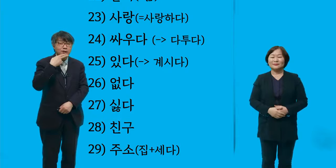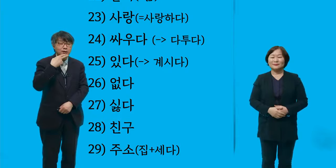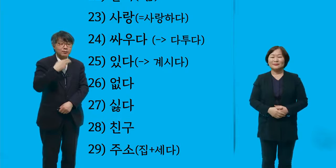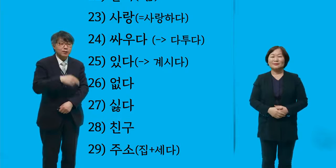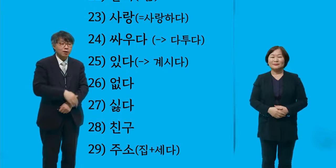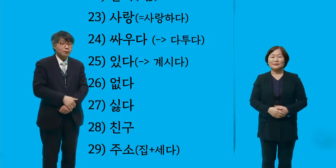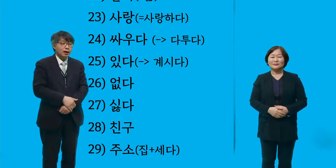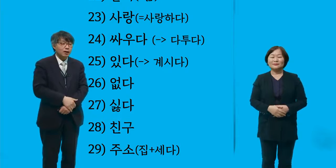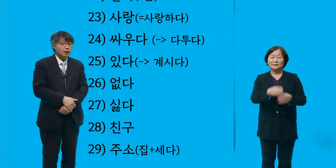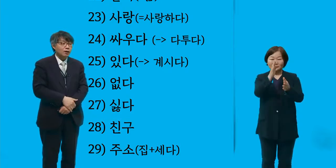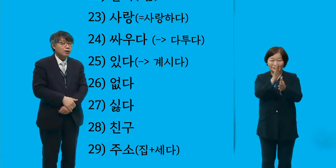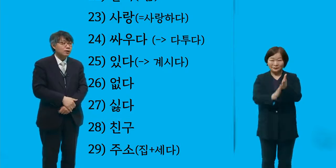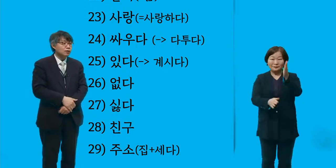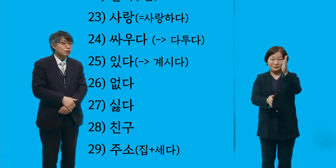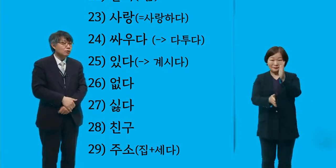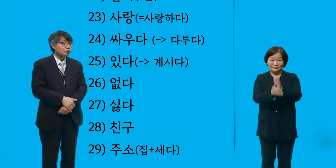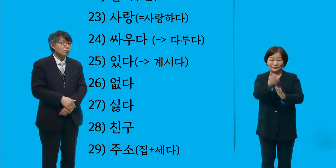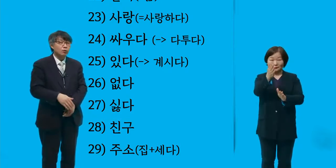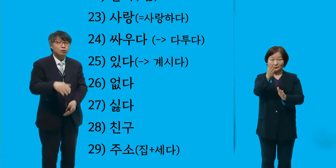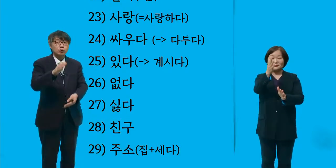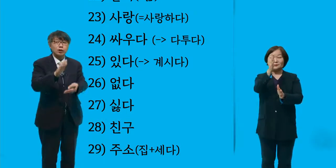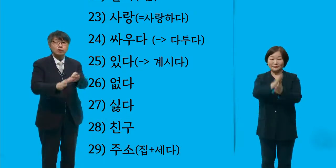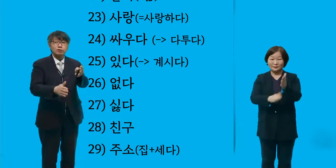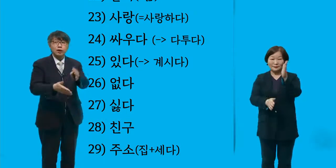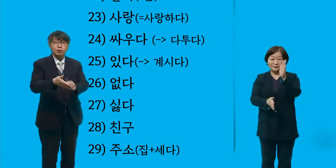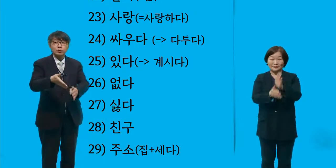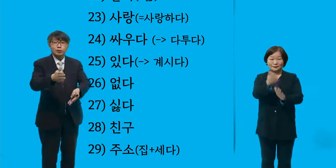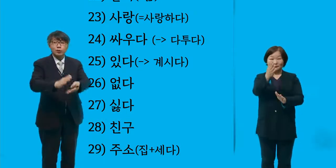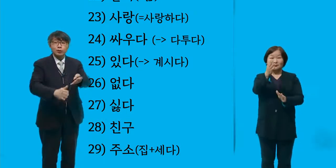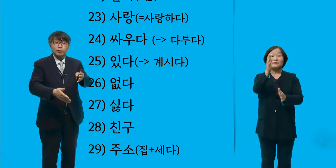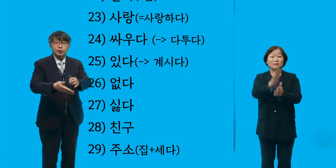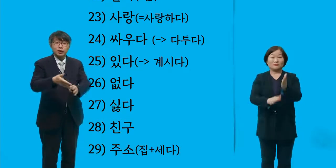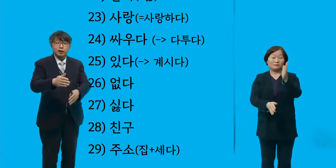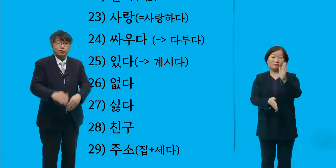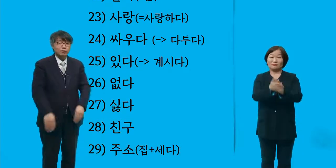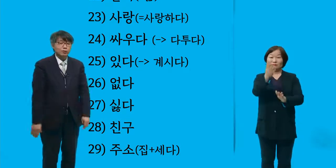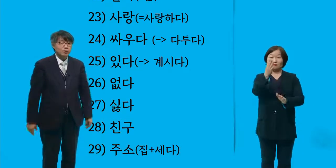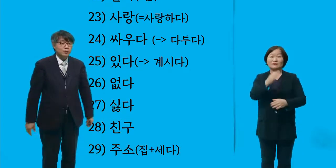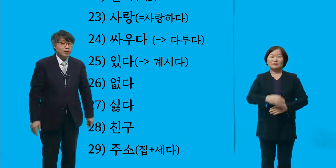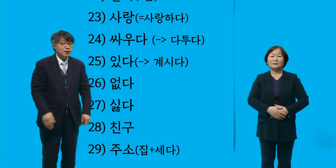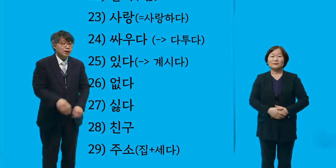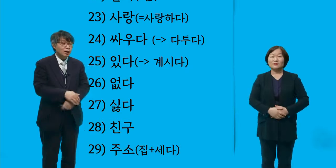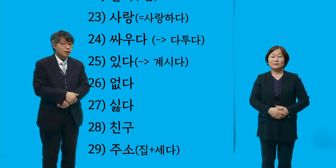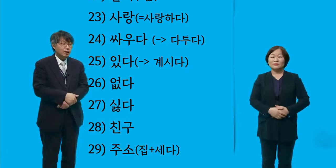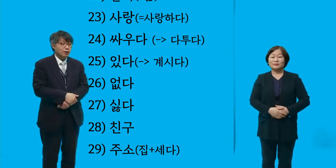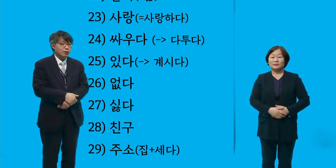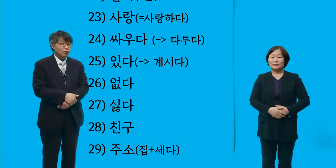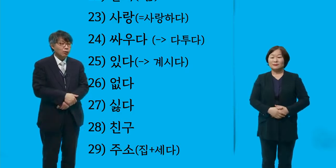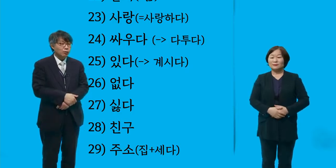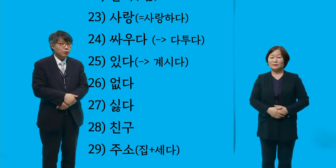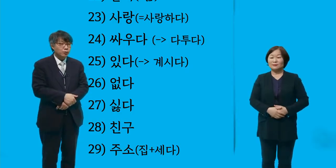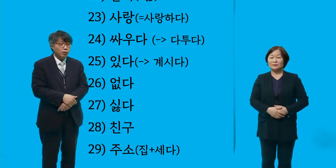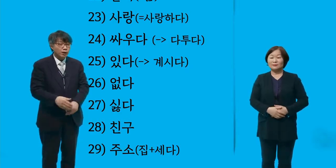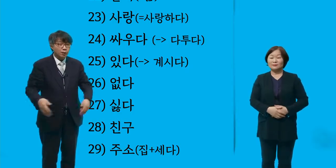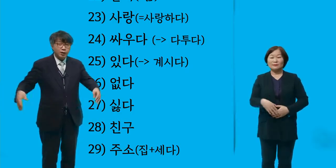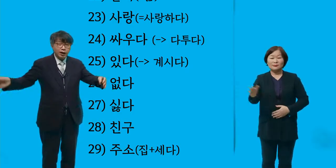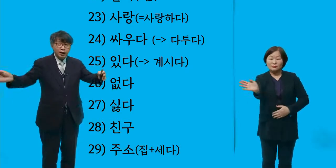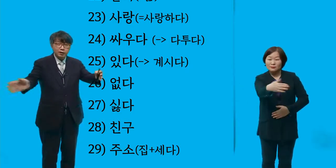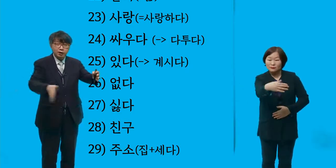빵점. 없다. 그렇게 쓸 수도 있고요. 뭐 손 다 틀었으나 없어 이렇게 할 수도 있고요. 그 다음에 또 빈 공간이 없다 이렇게 쓸